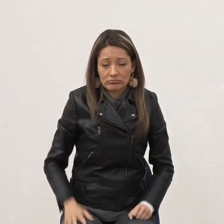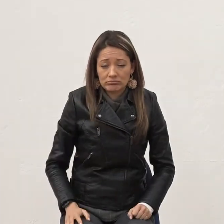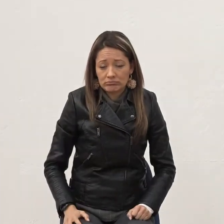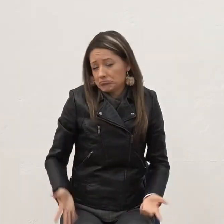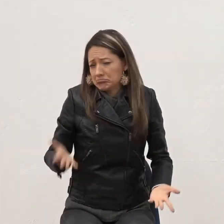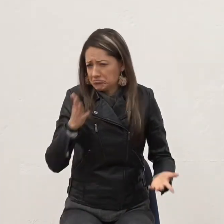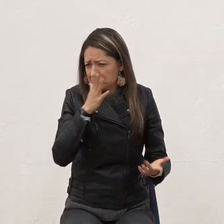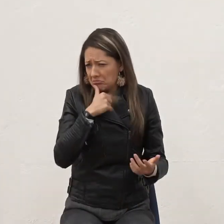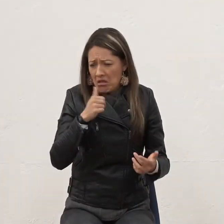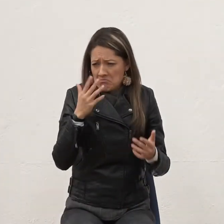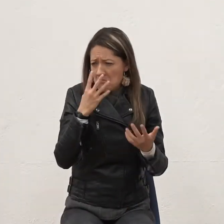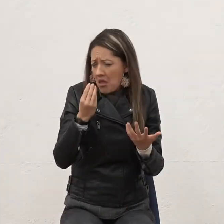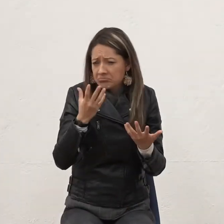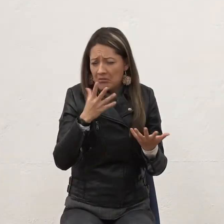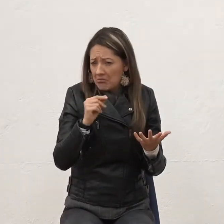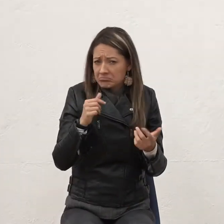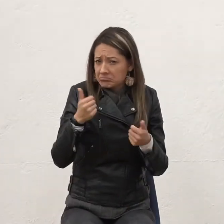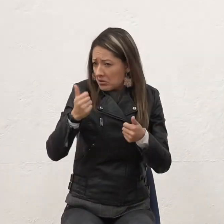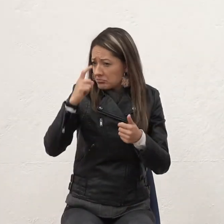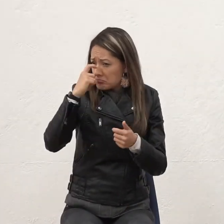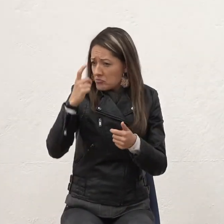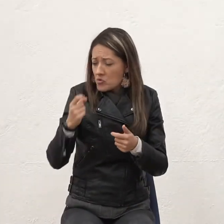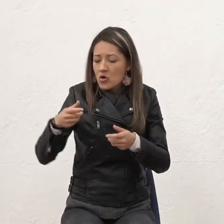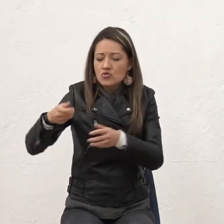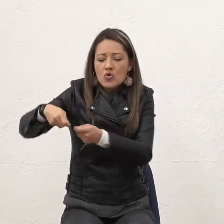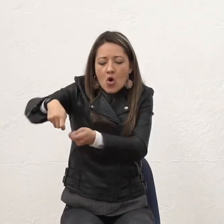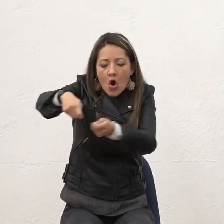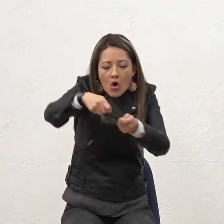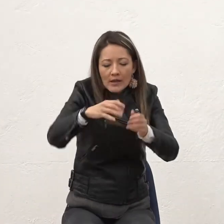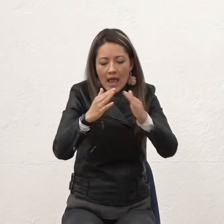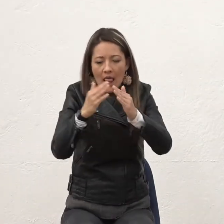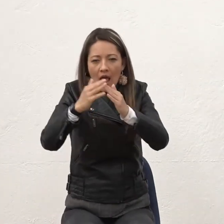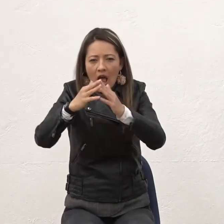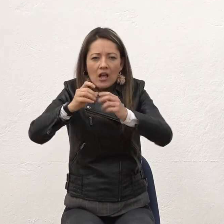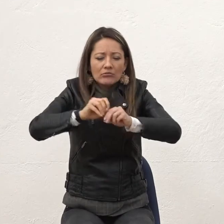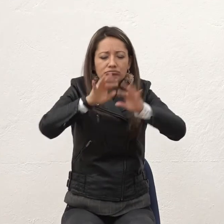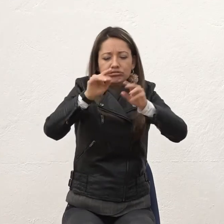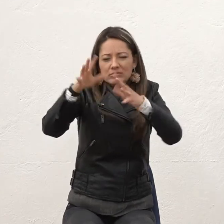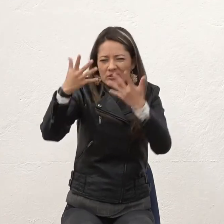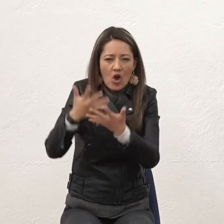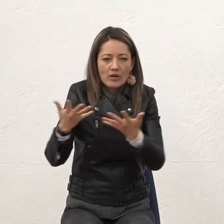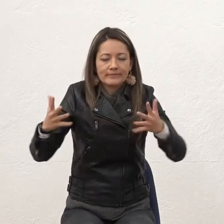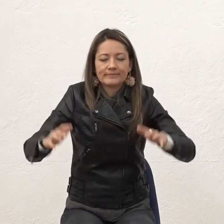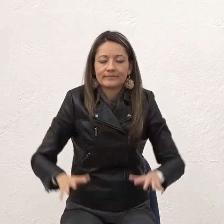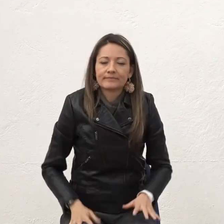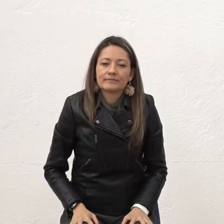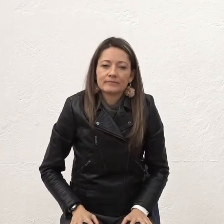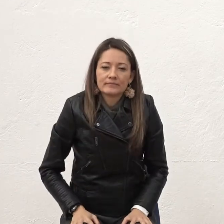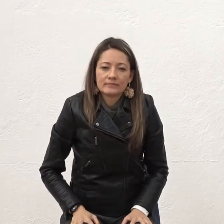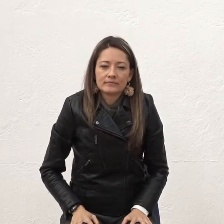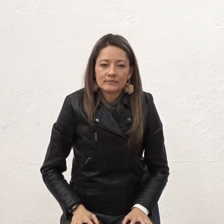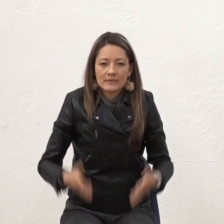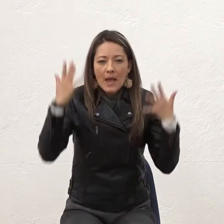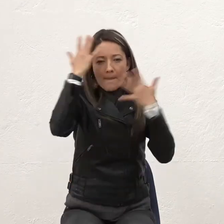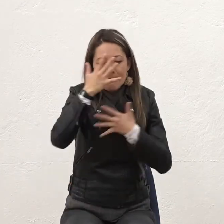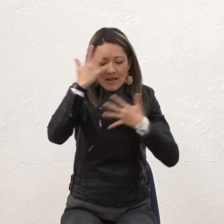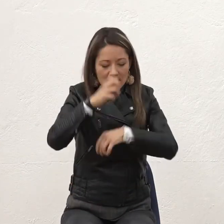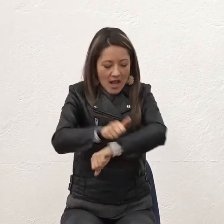no le veía nada de raro, de que haga su rieguito en la casa y, bueno, todo eso, el baño con el